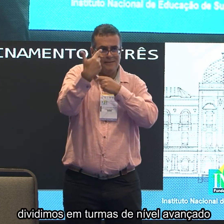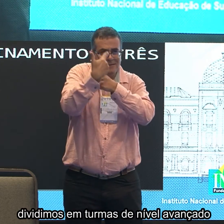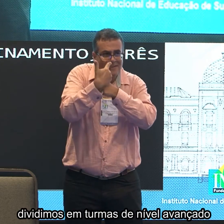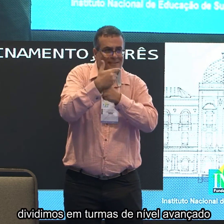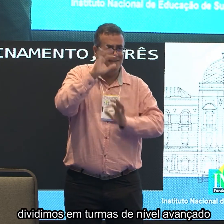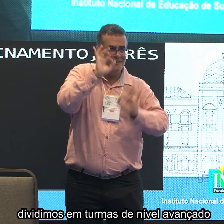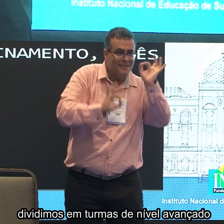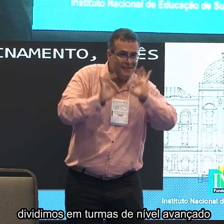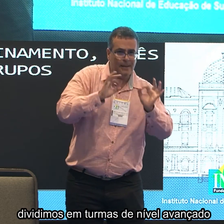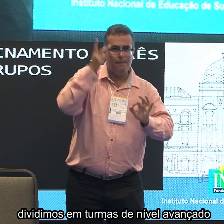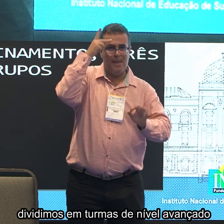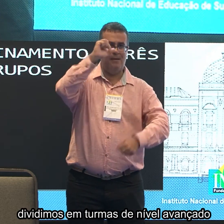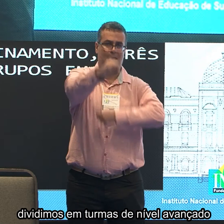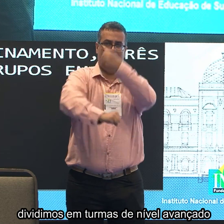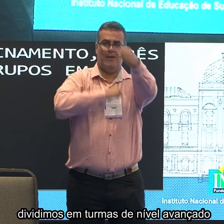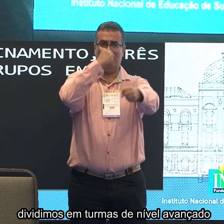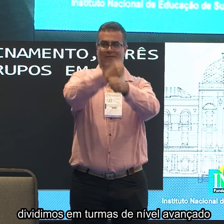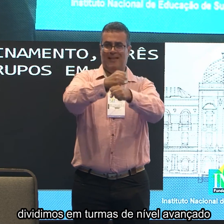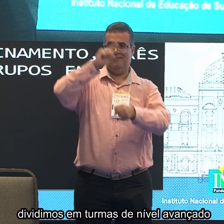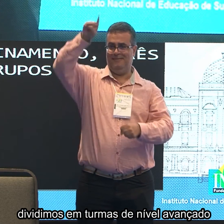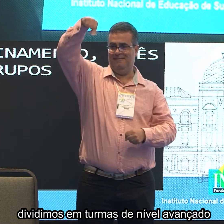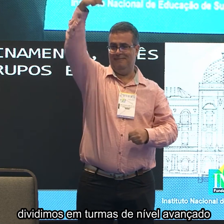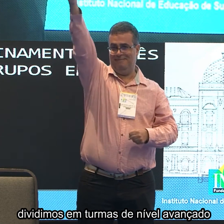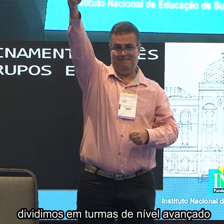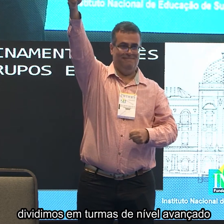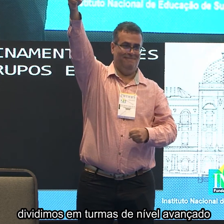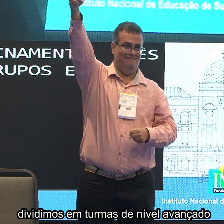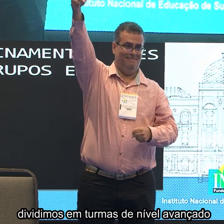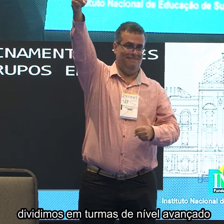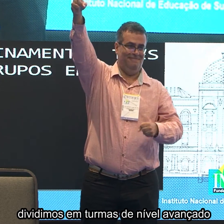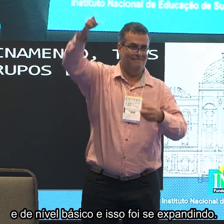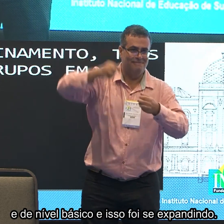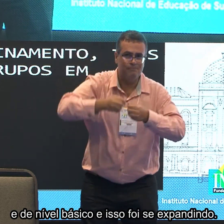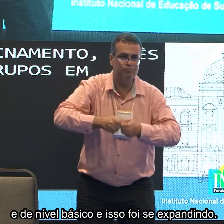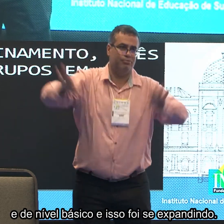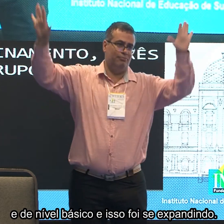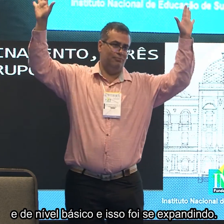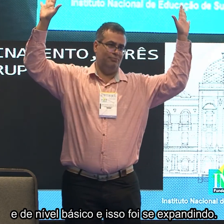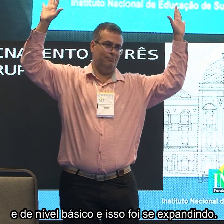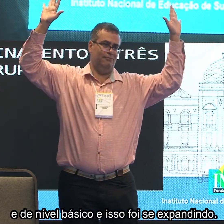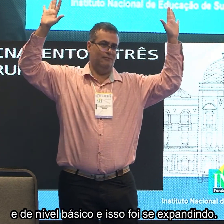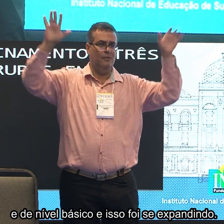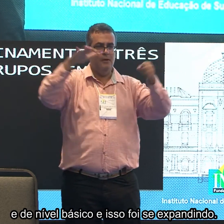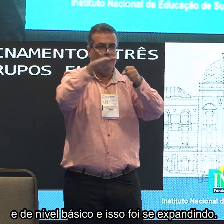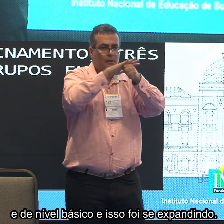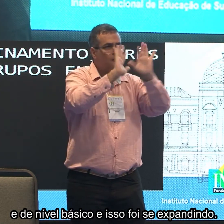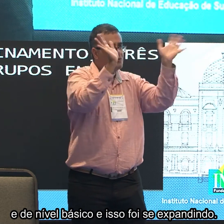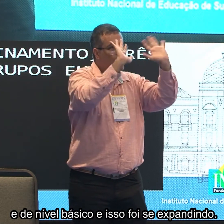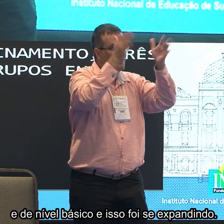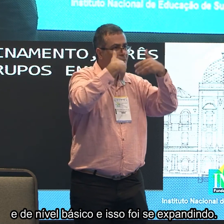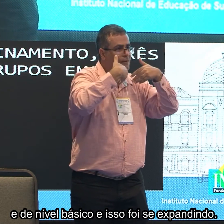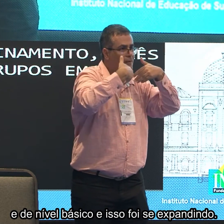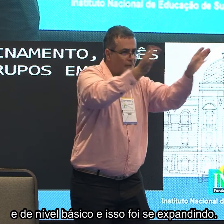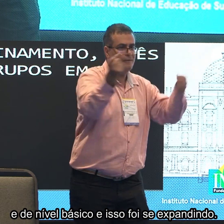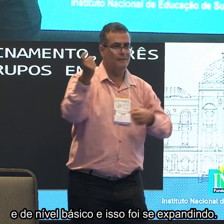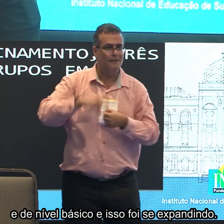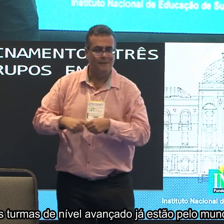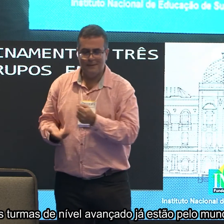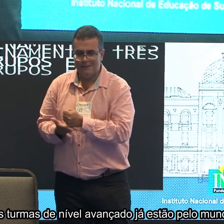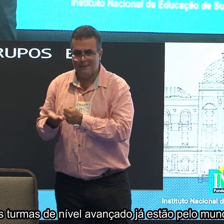Dividimos em turmas de nível avançado. Dividimos em turmas de nível avançado, de nível básico. E isso foi se expandindo. As